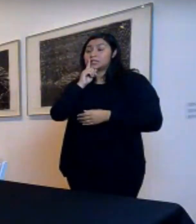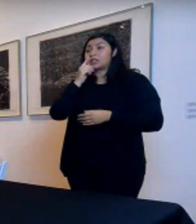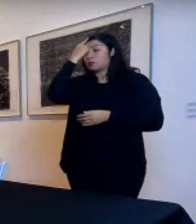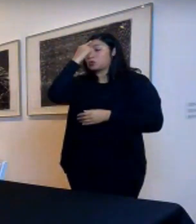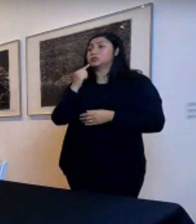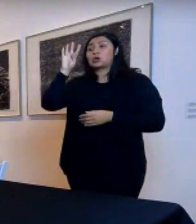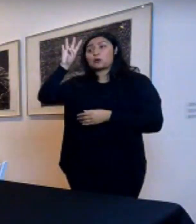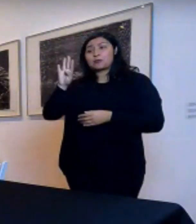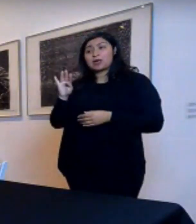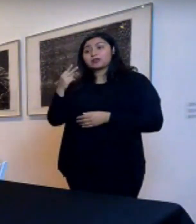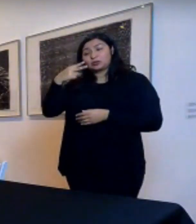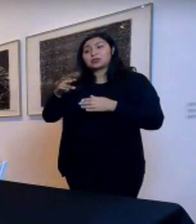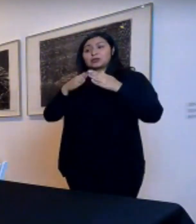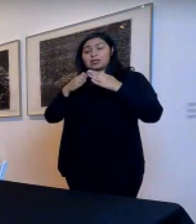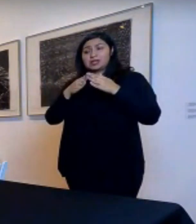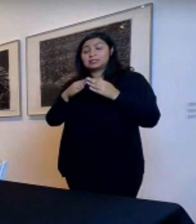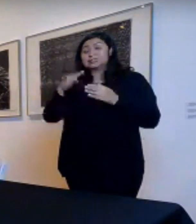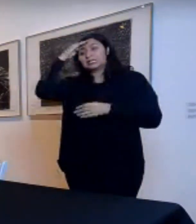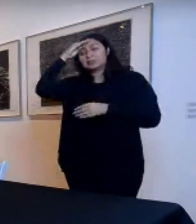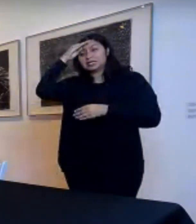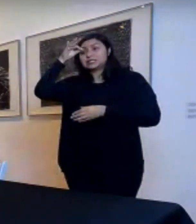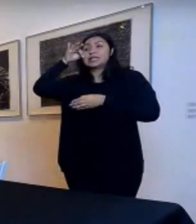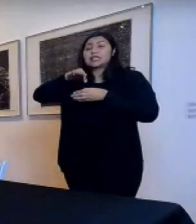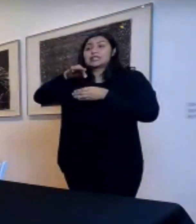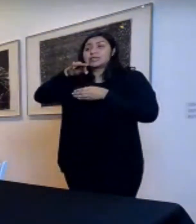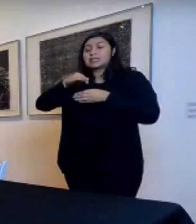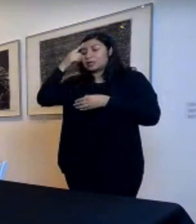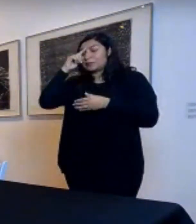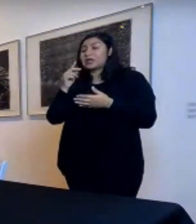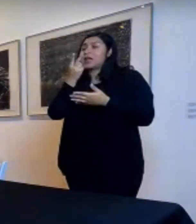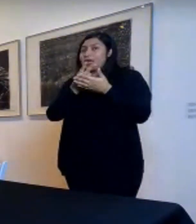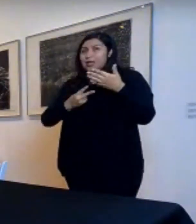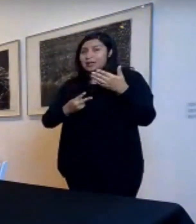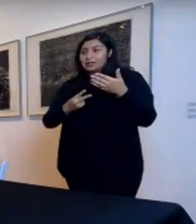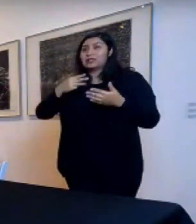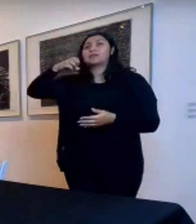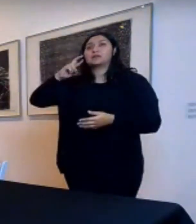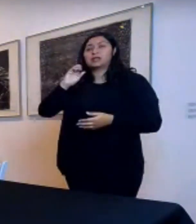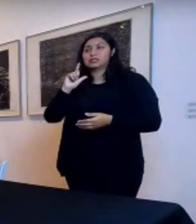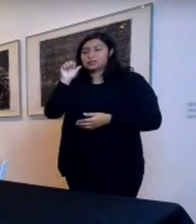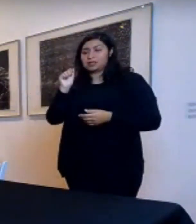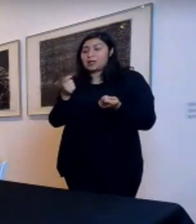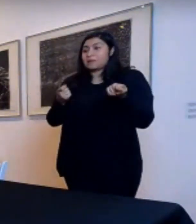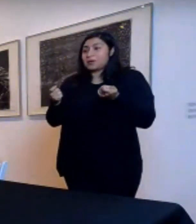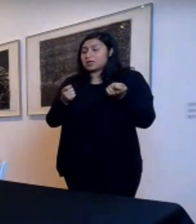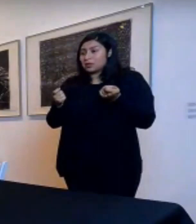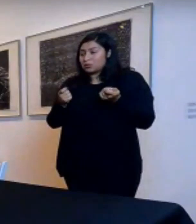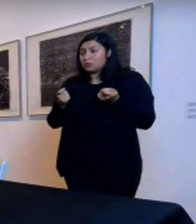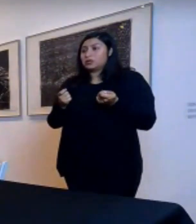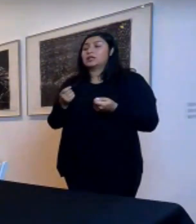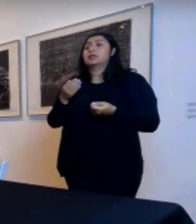experiencia de Para el Arte. Está Marcela Barbosa, mediadora senior, Juan Rodríguez